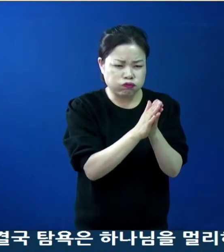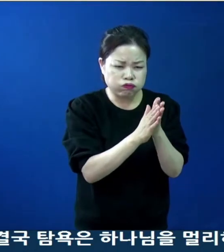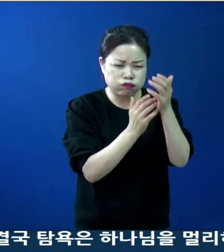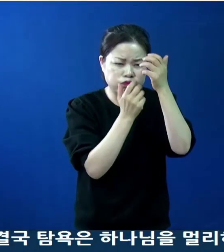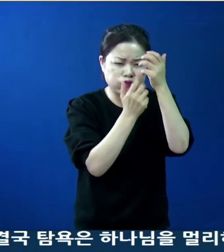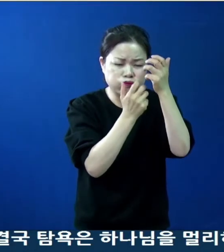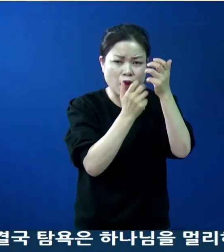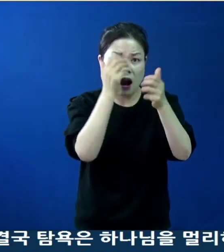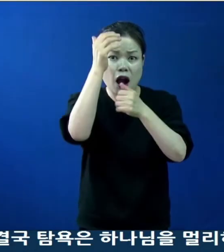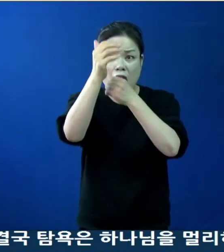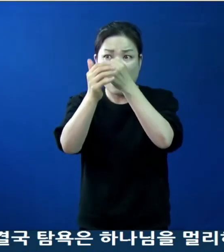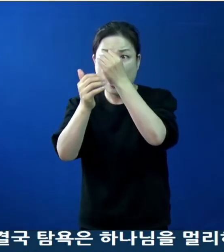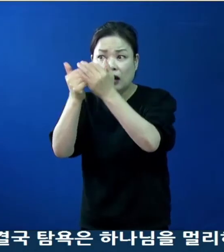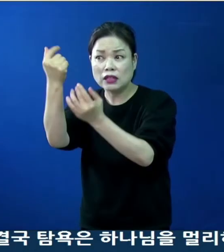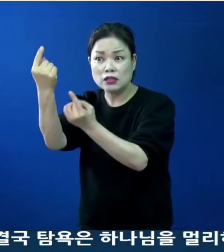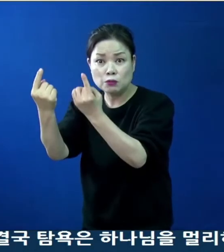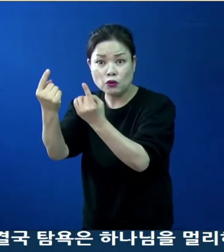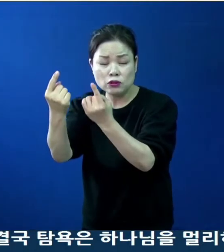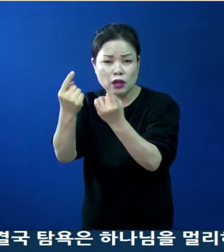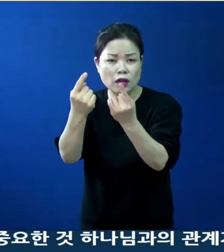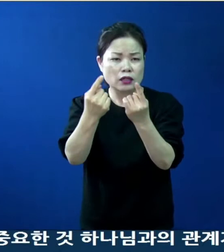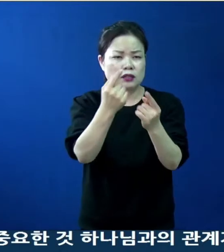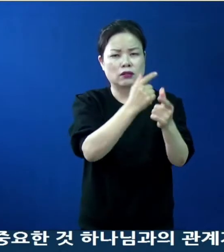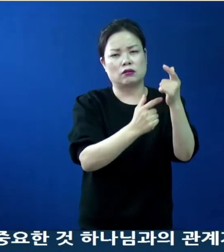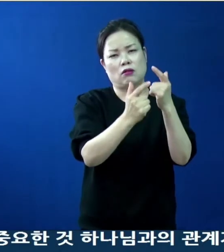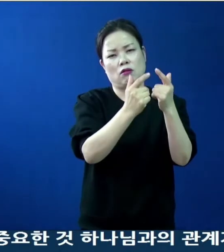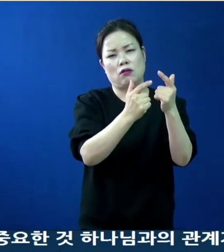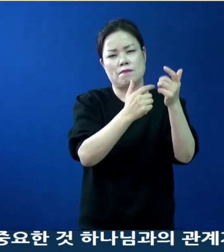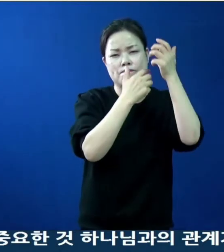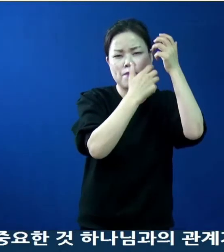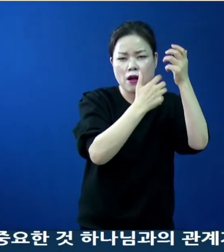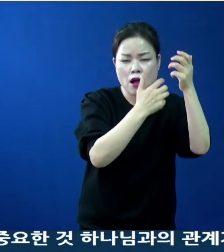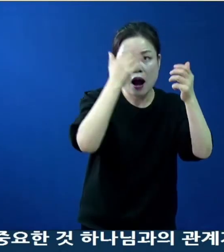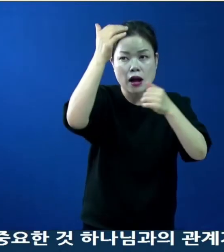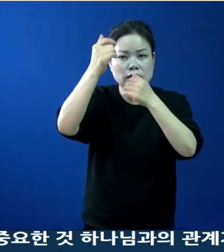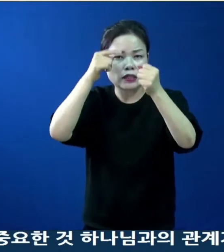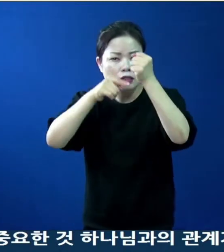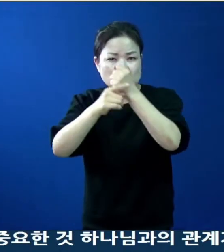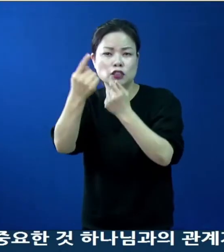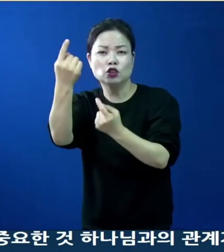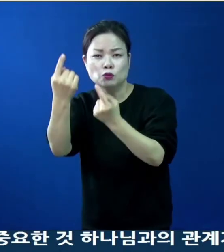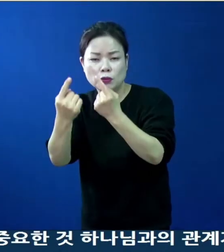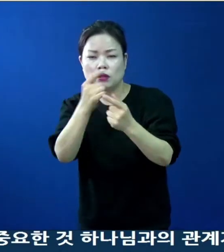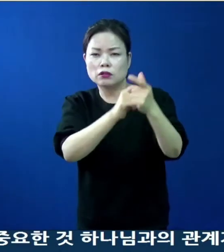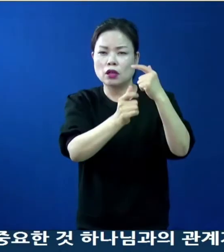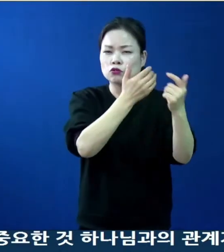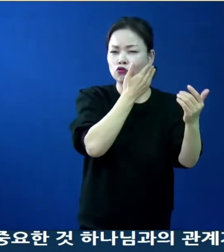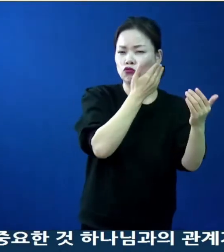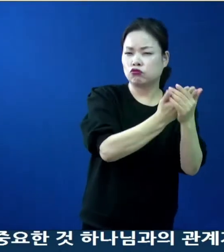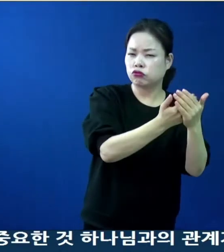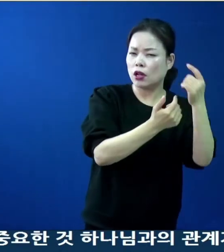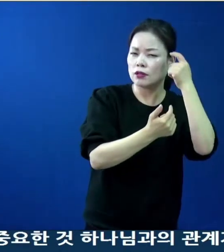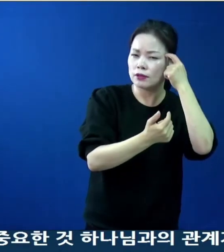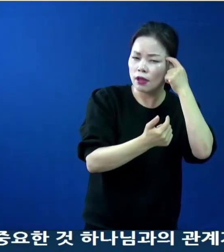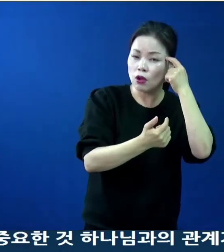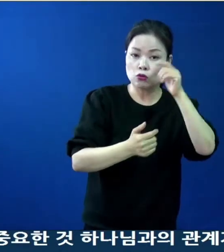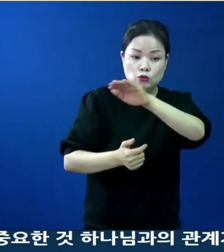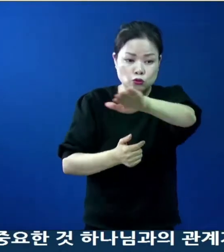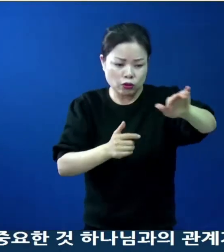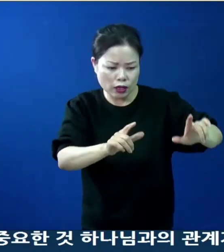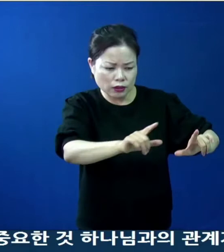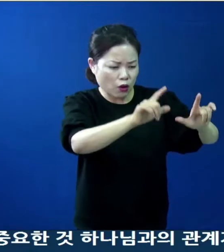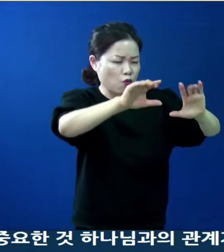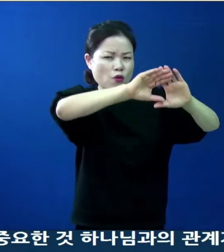대상이 하나님보다 더 사랑하는 대상이 되고 하나님 뜻보다 그것을 더 중요하게 여기게 되고 우리